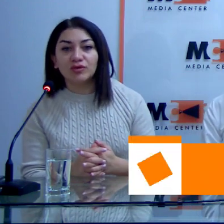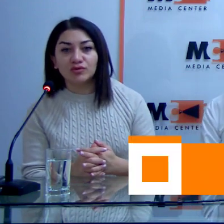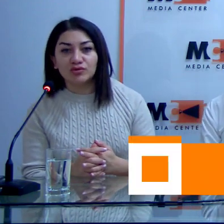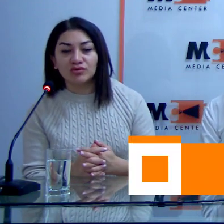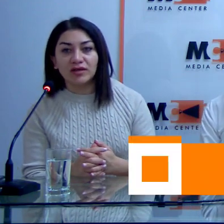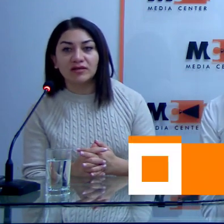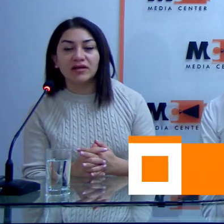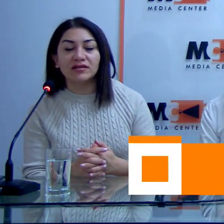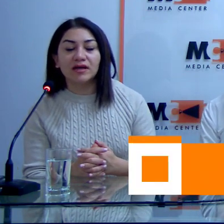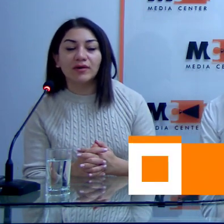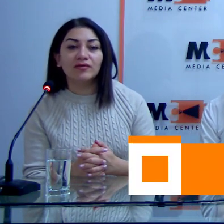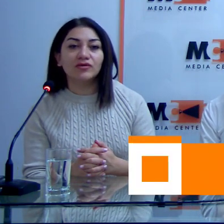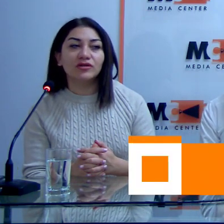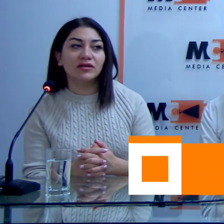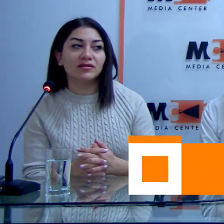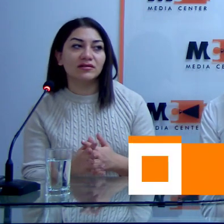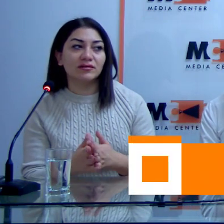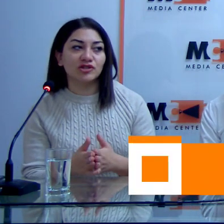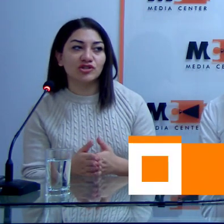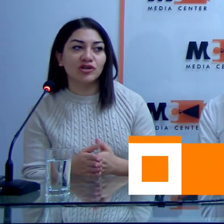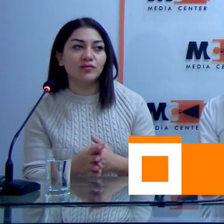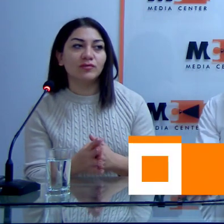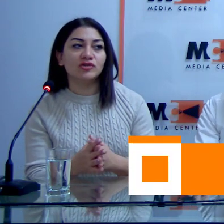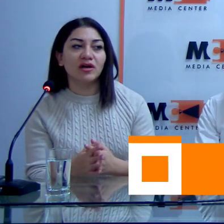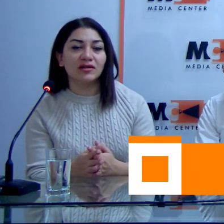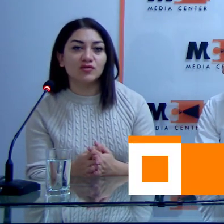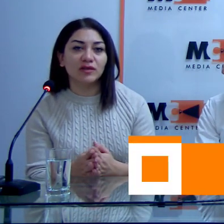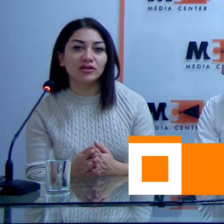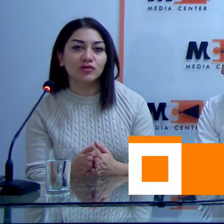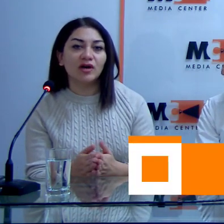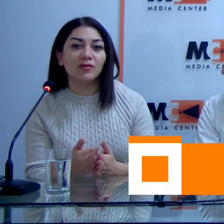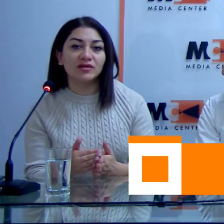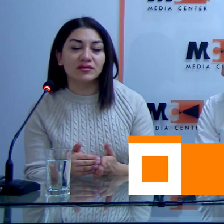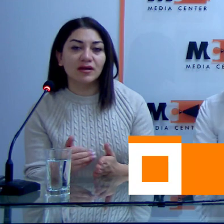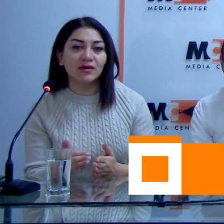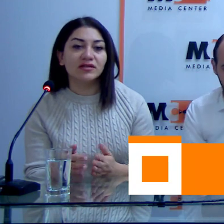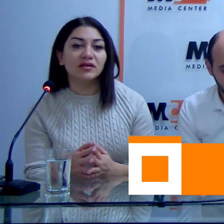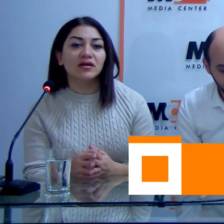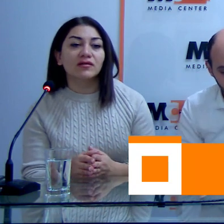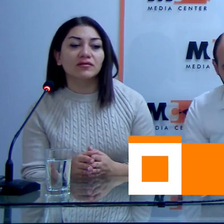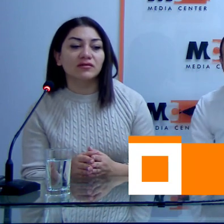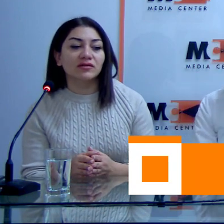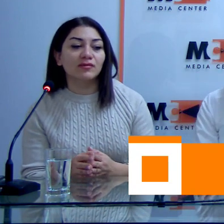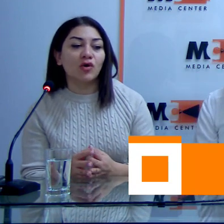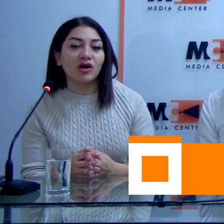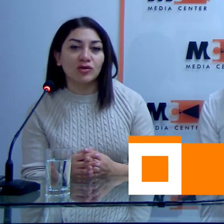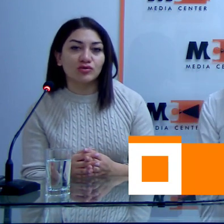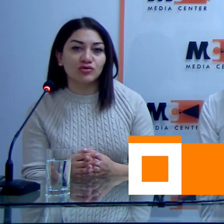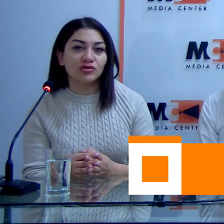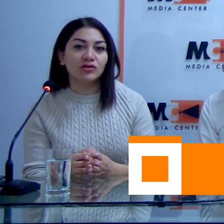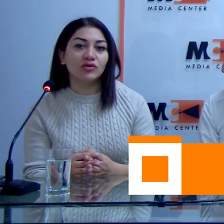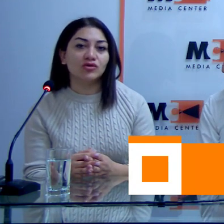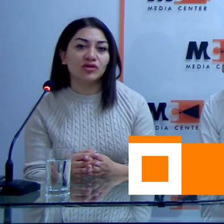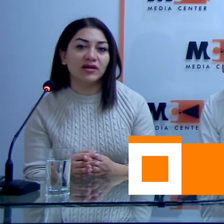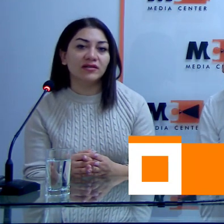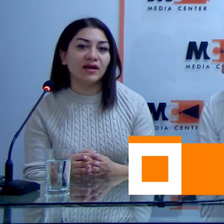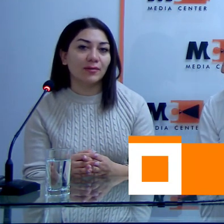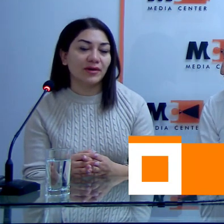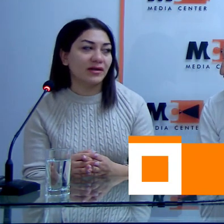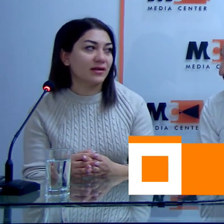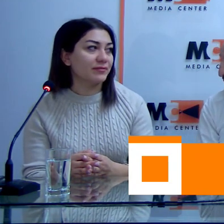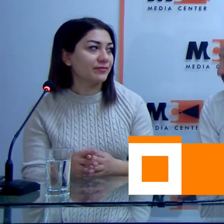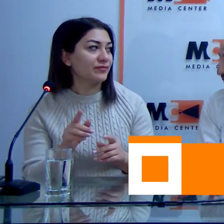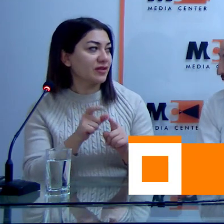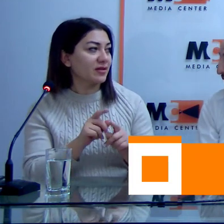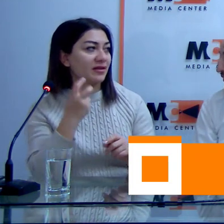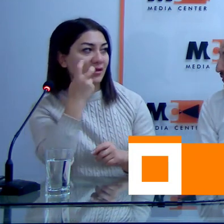Լավ նորություն է դա ինձ համար, որ նրանց շրջանում տարածում է գտնում կամաց-կամաց դիմողականությունը խոսքային